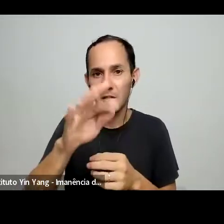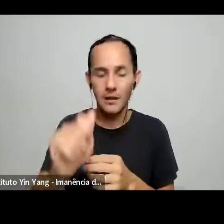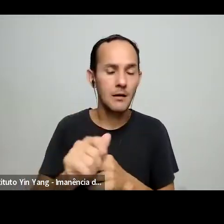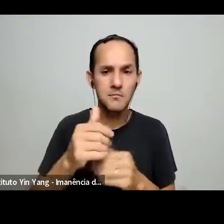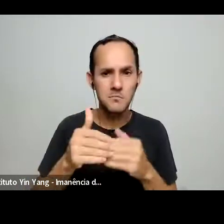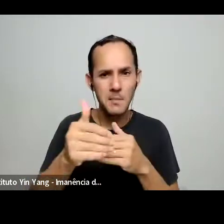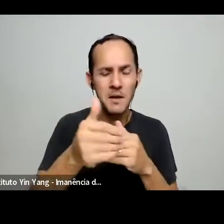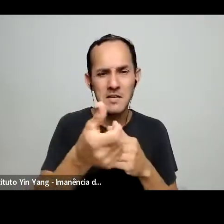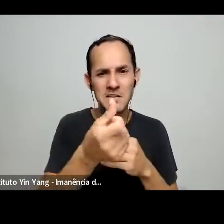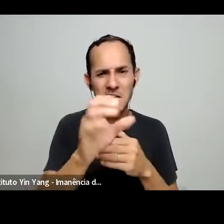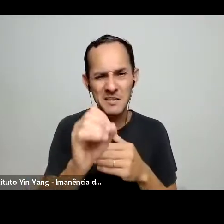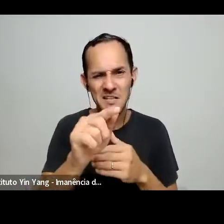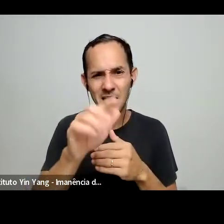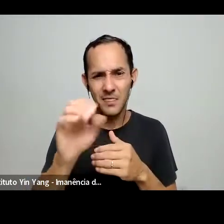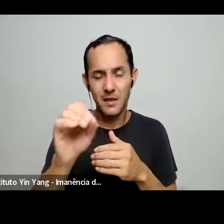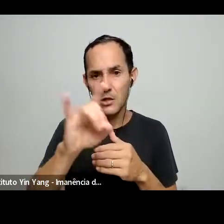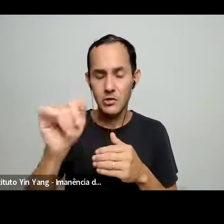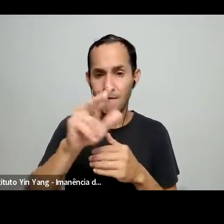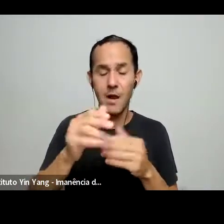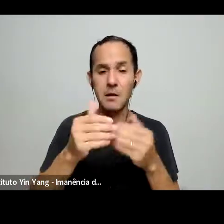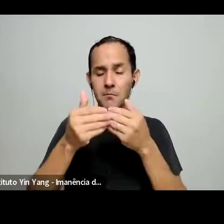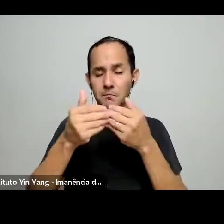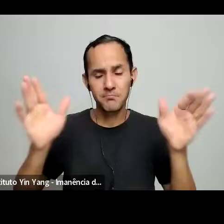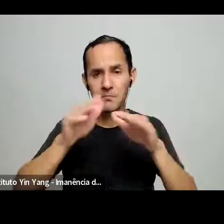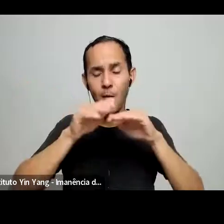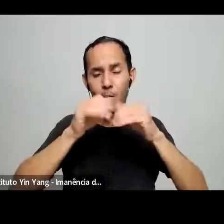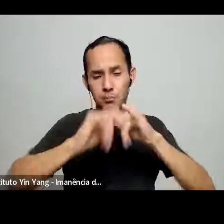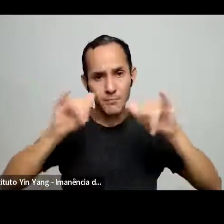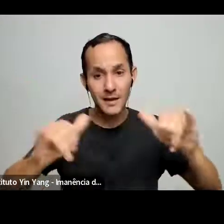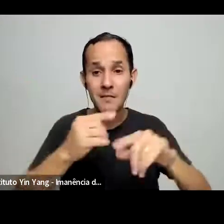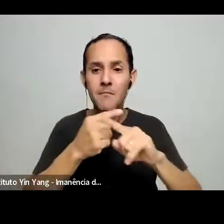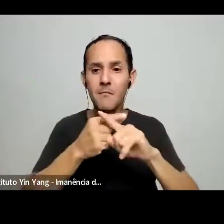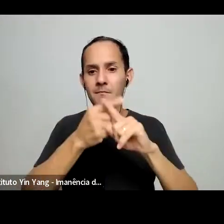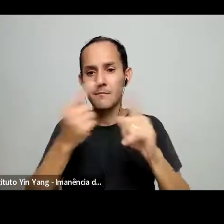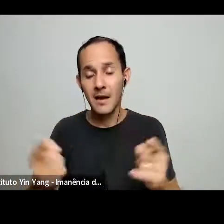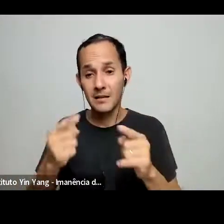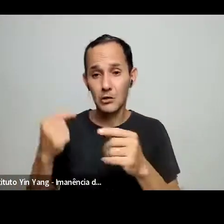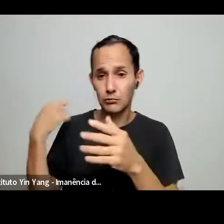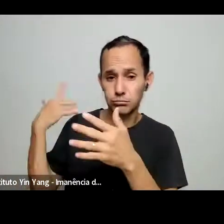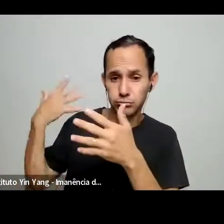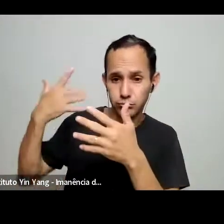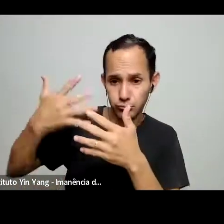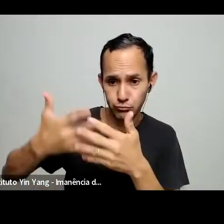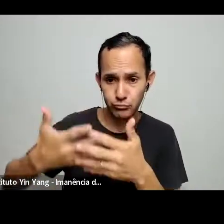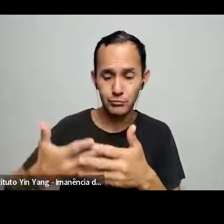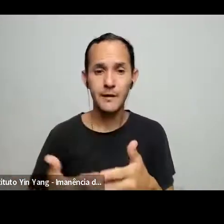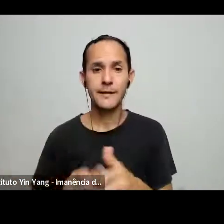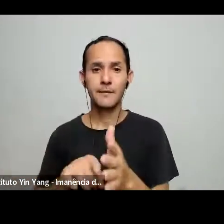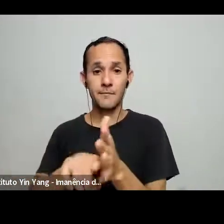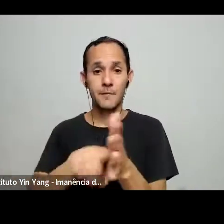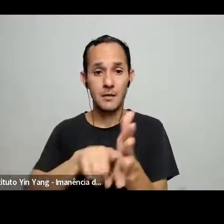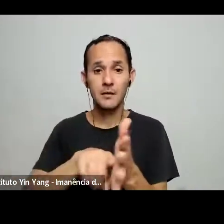a 60, 70 dias isso já esteja disponível. Porém, nessa trajetória, né, de